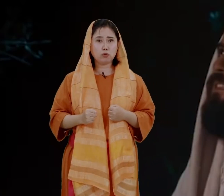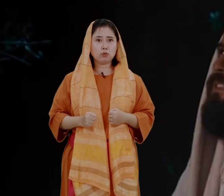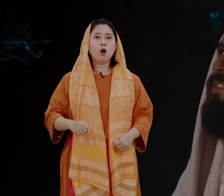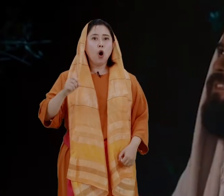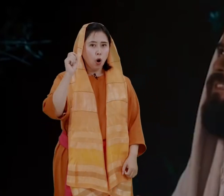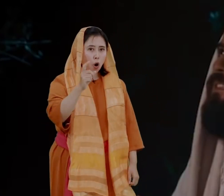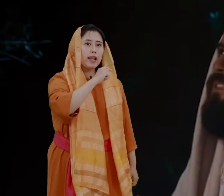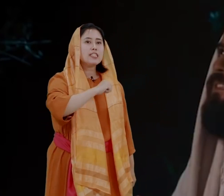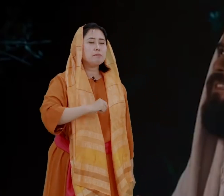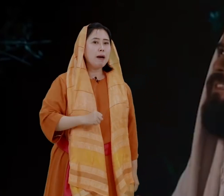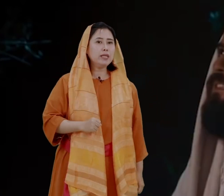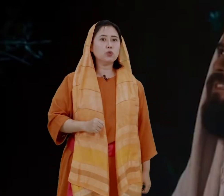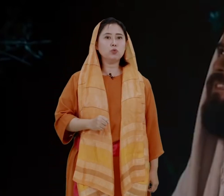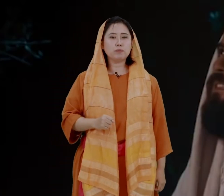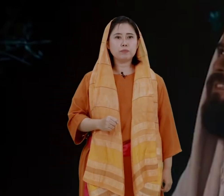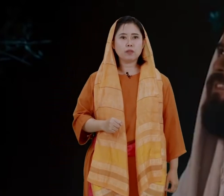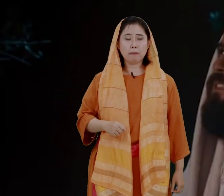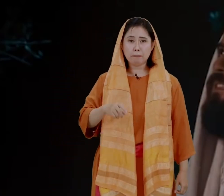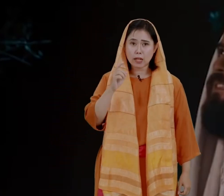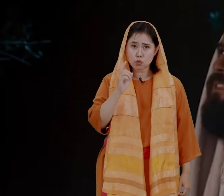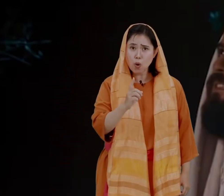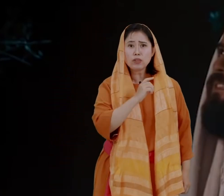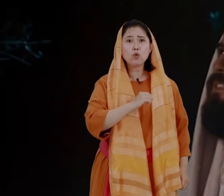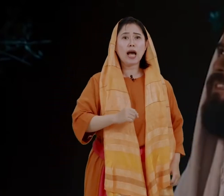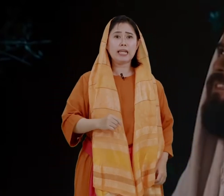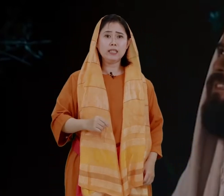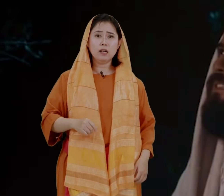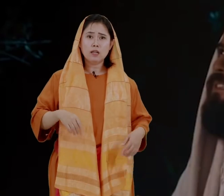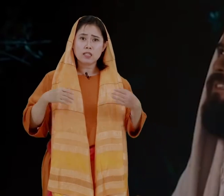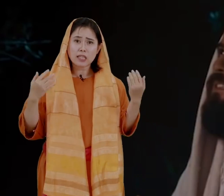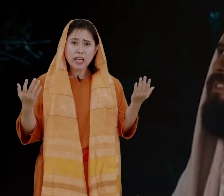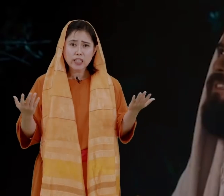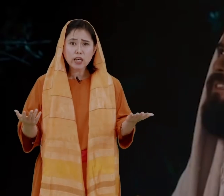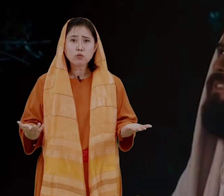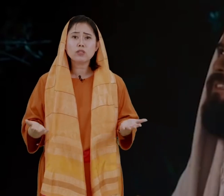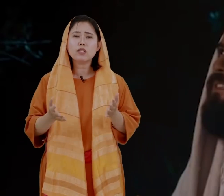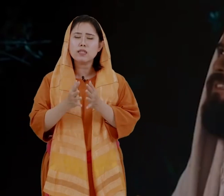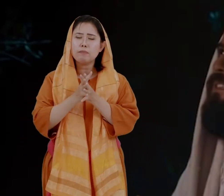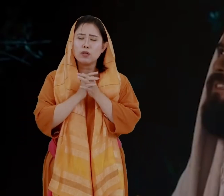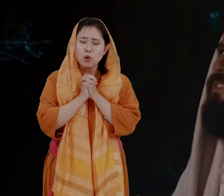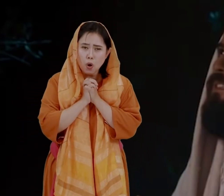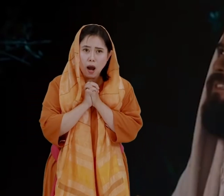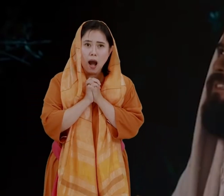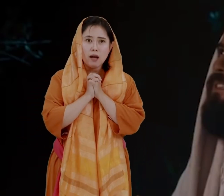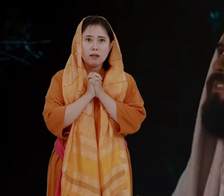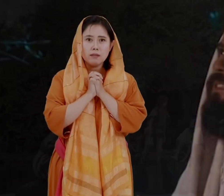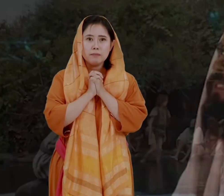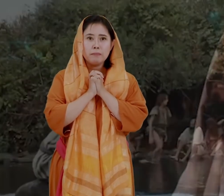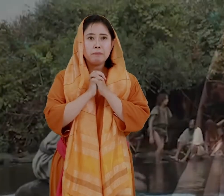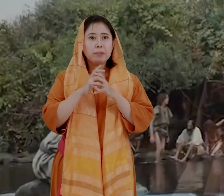kehidupan Yesus. Oleh sebab itu, pada suatu kali setelah Yesus selesai